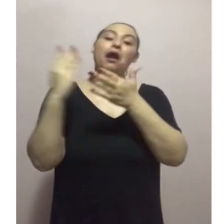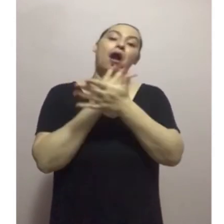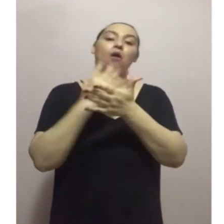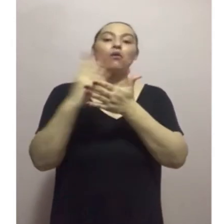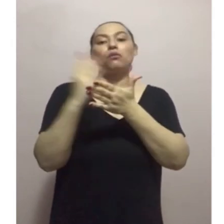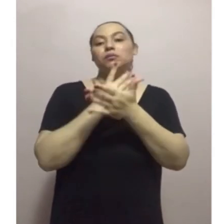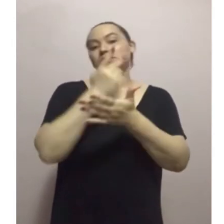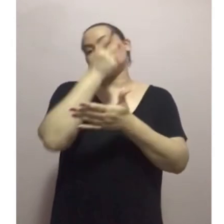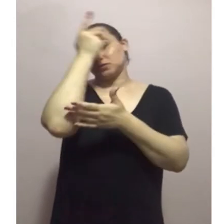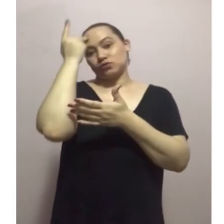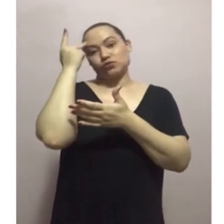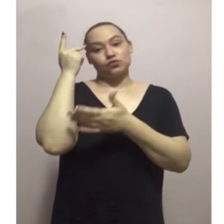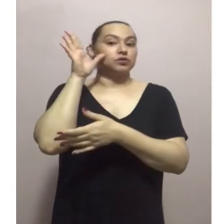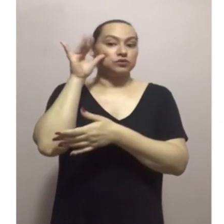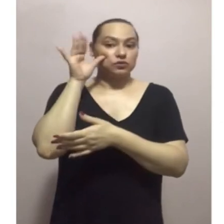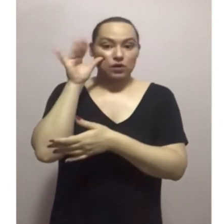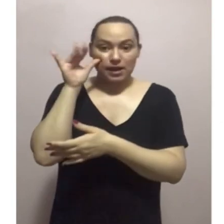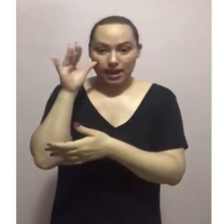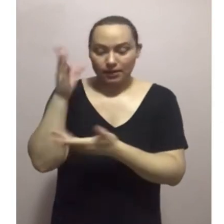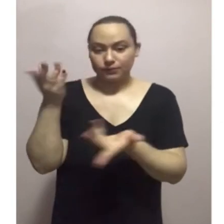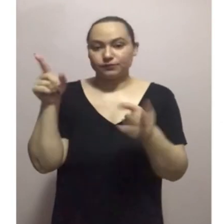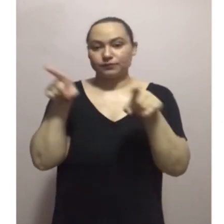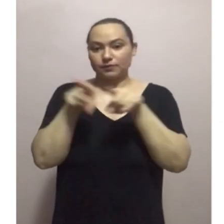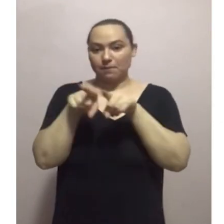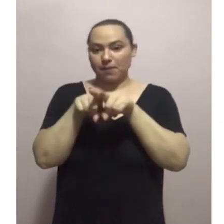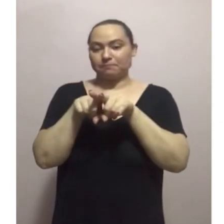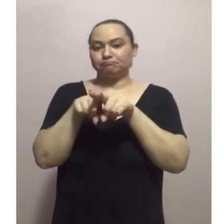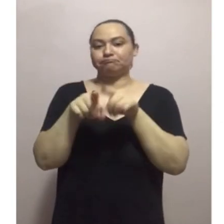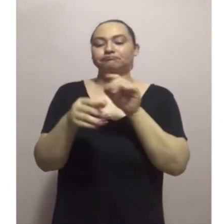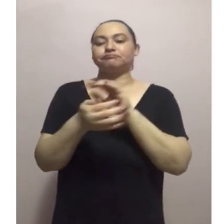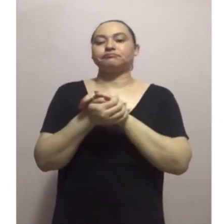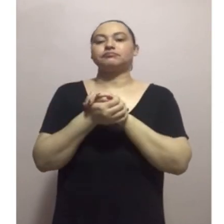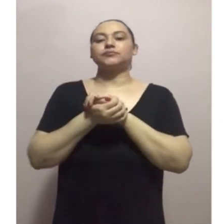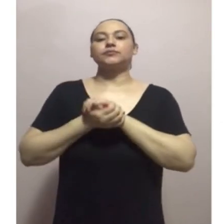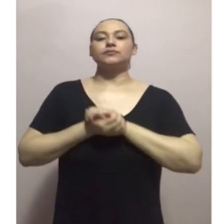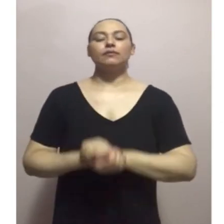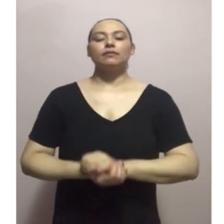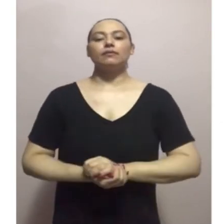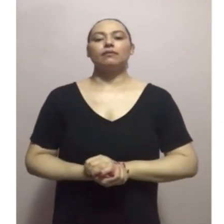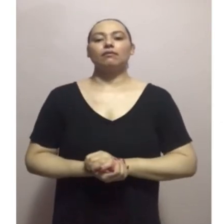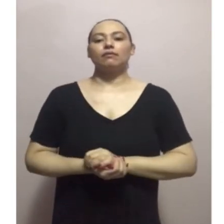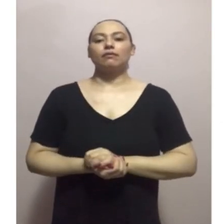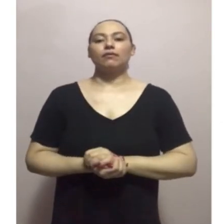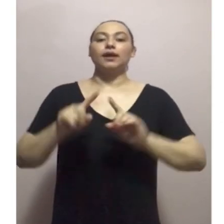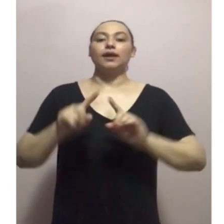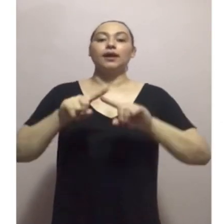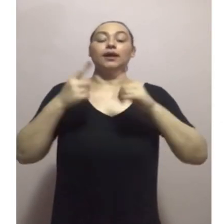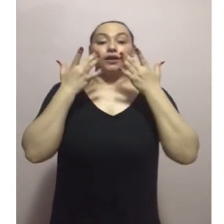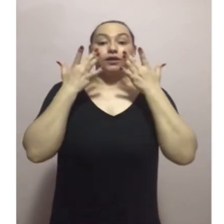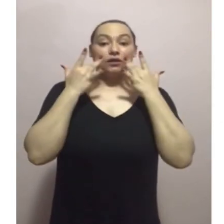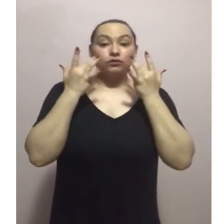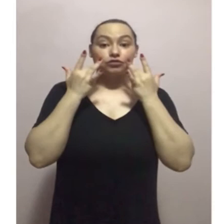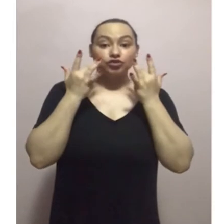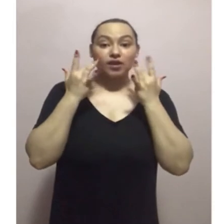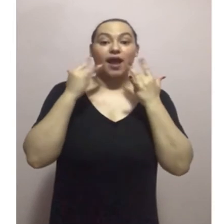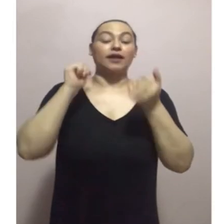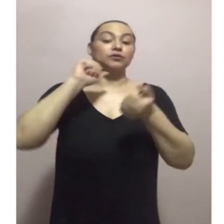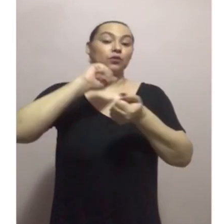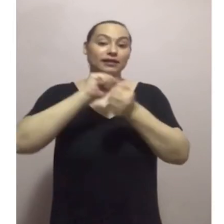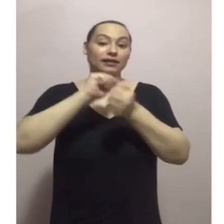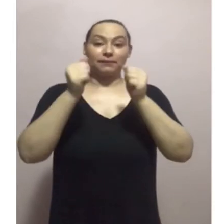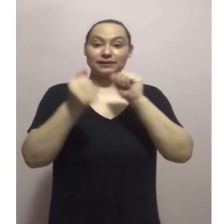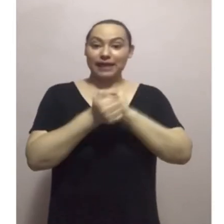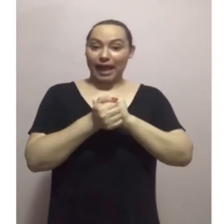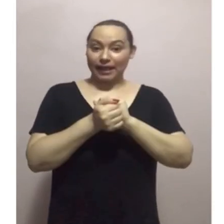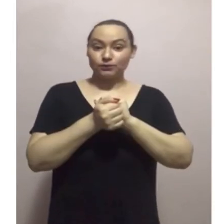enfim, algumas pessoas devem ter visto, que foi o, o, o teatro